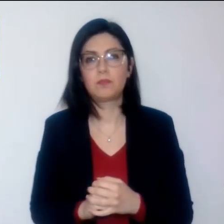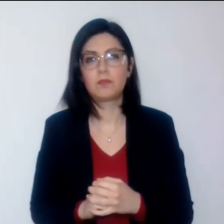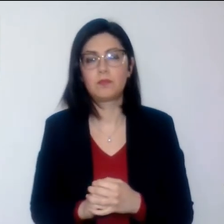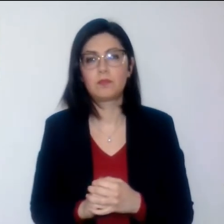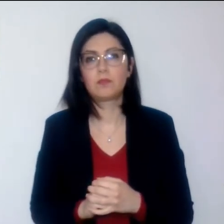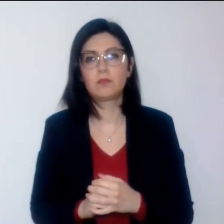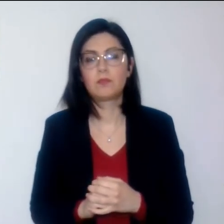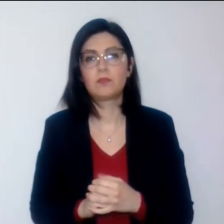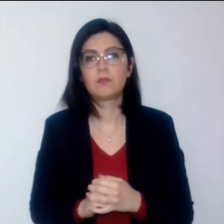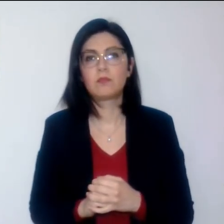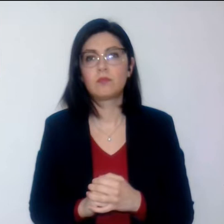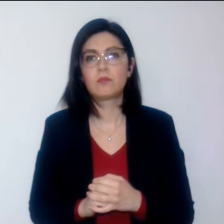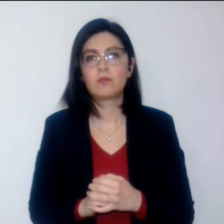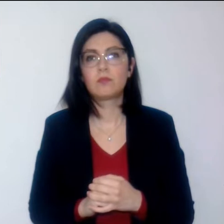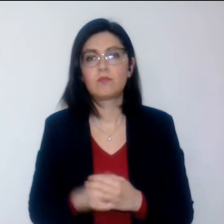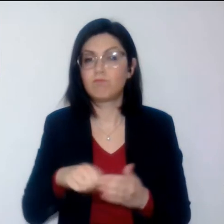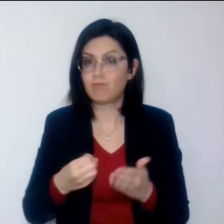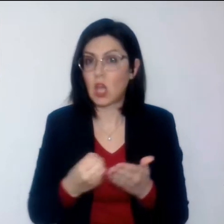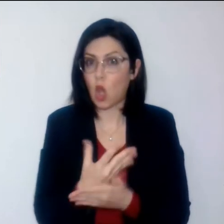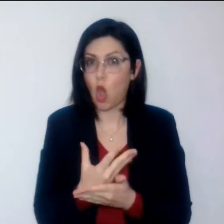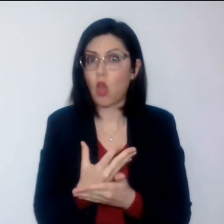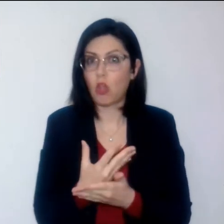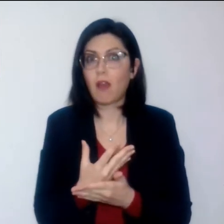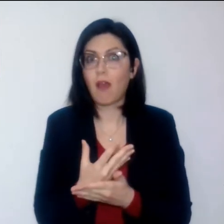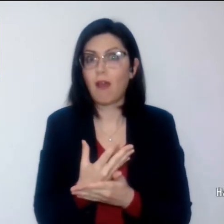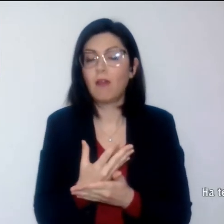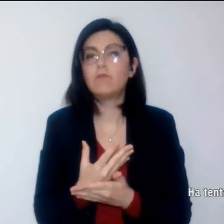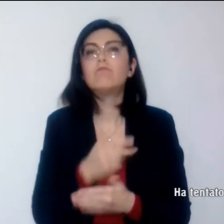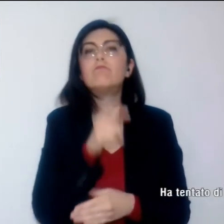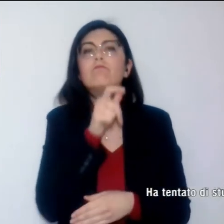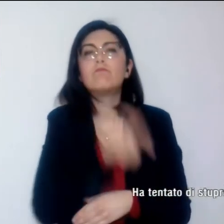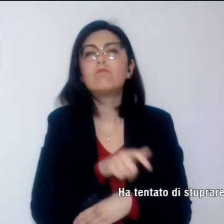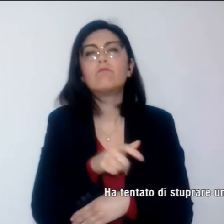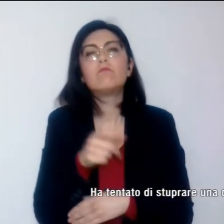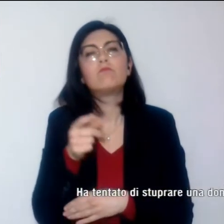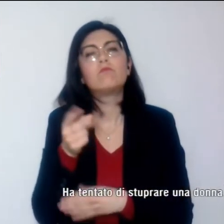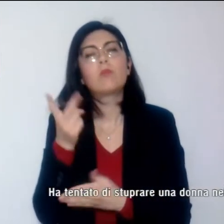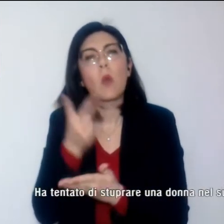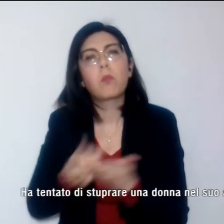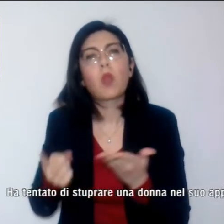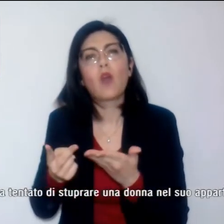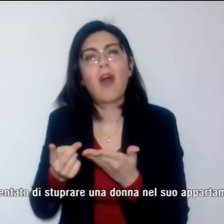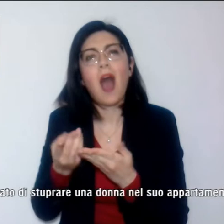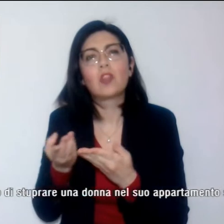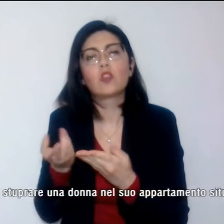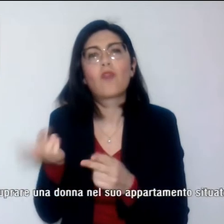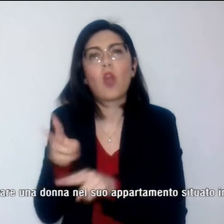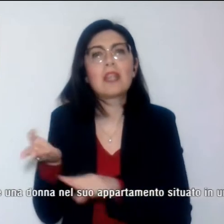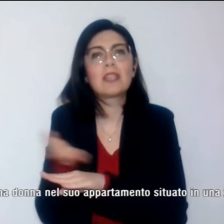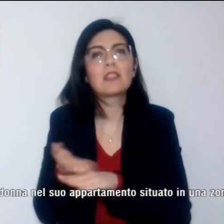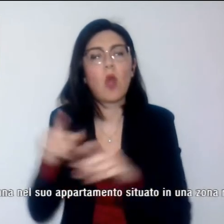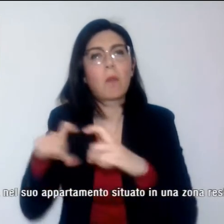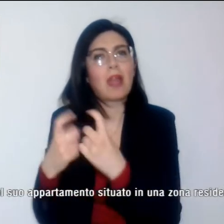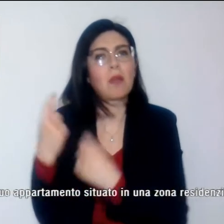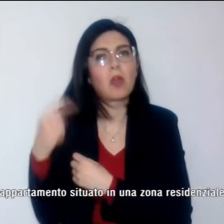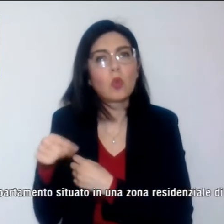proseguiamo con la cronaca ha tentato di stuprare una donna nel suo appartamento situato in